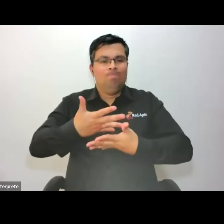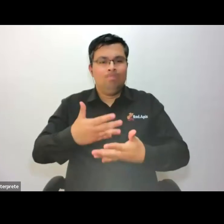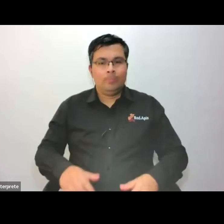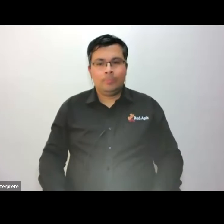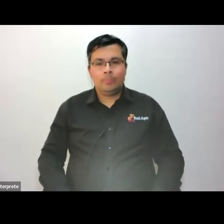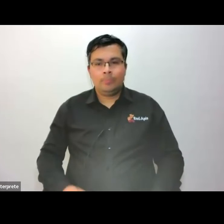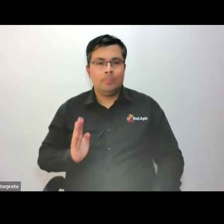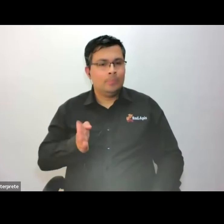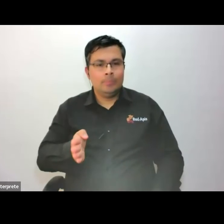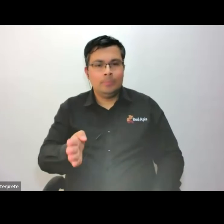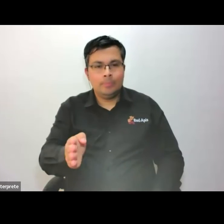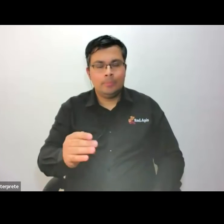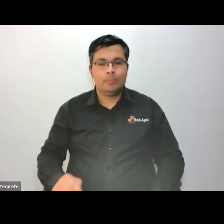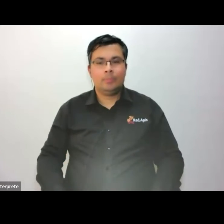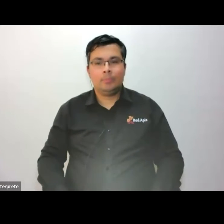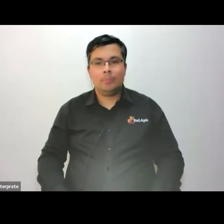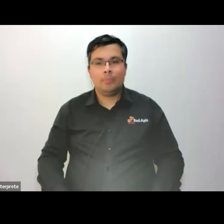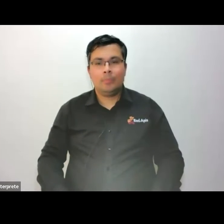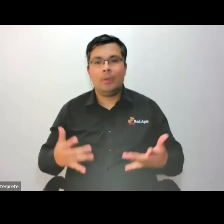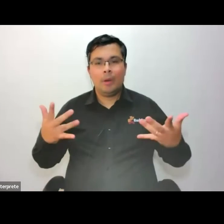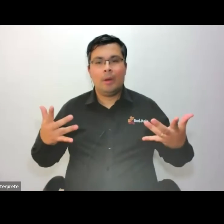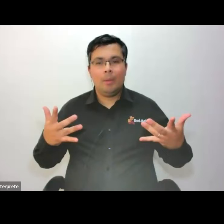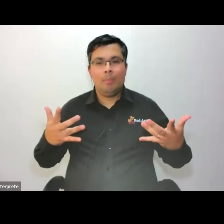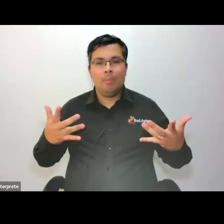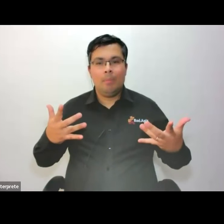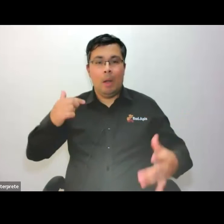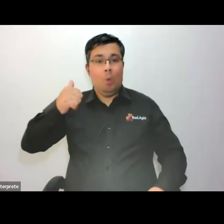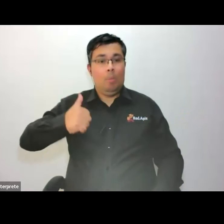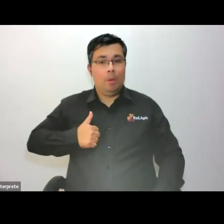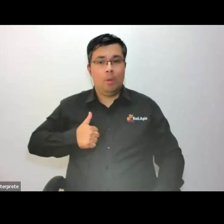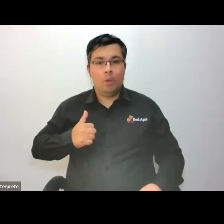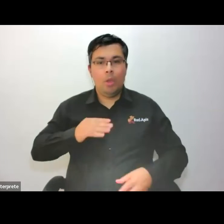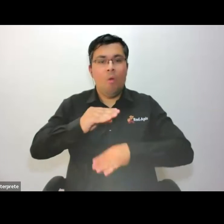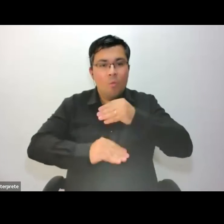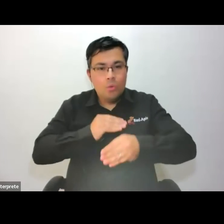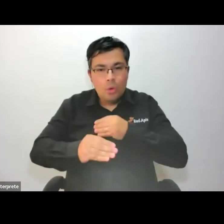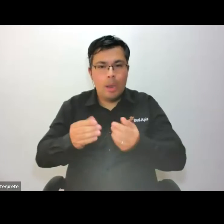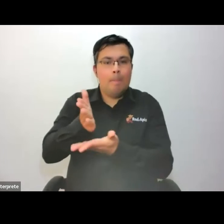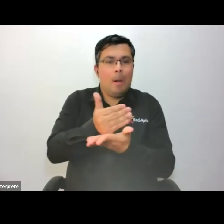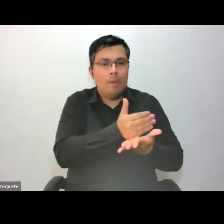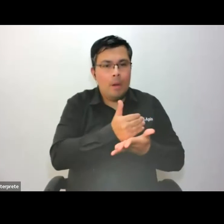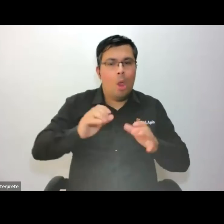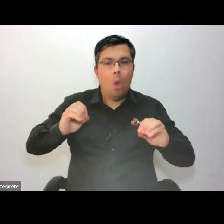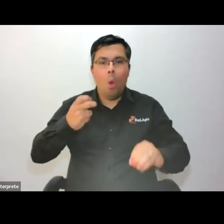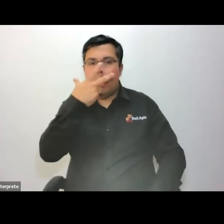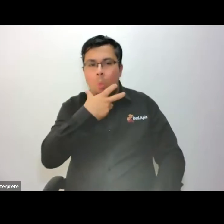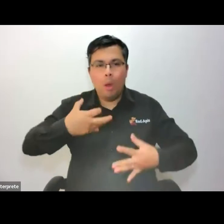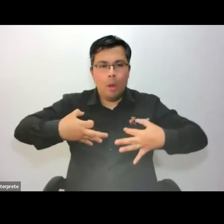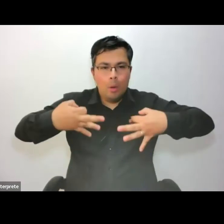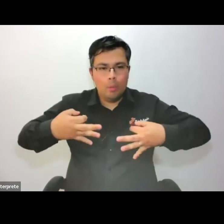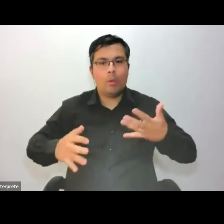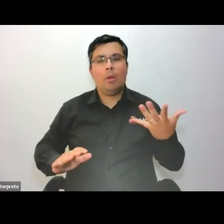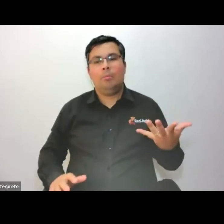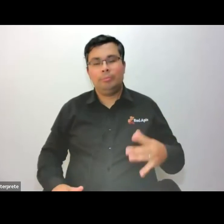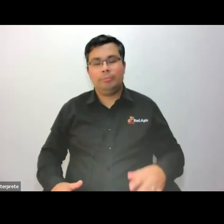Habitualmente es para el despliegue de las funciones de planificación, habitualmente es para un lenguaje efectivo. En cambio, un chico o